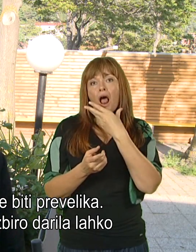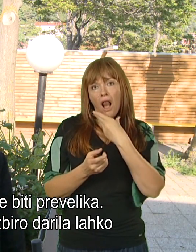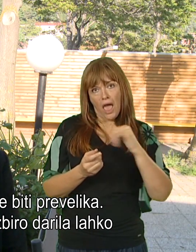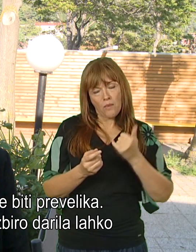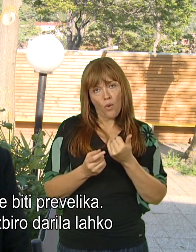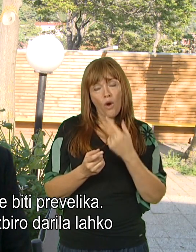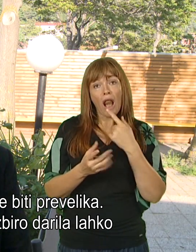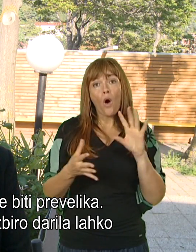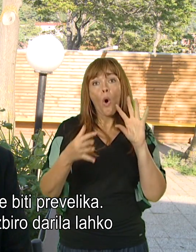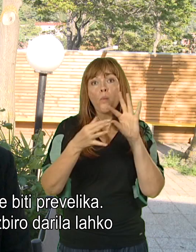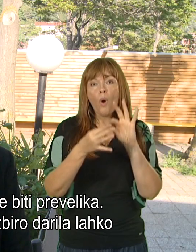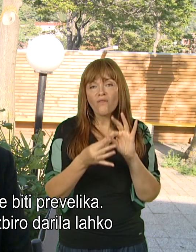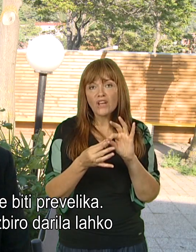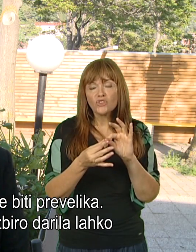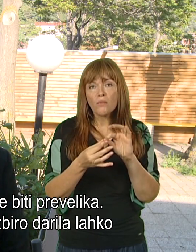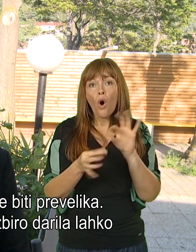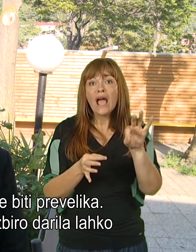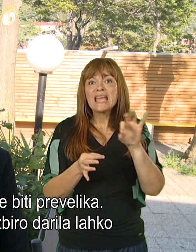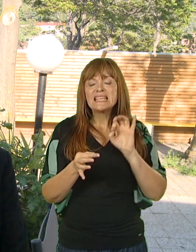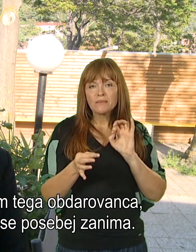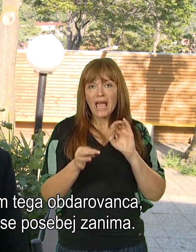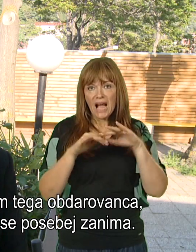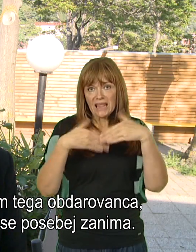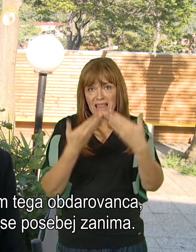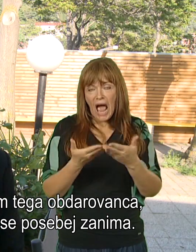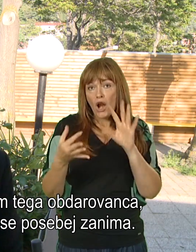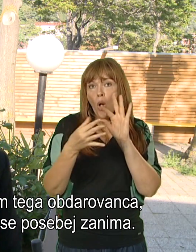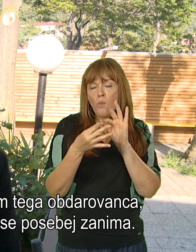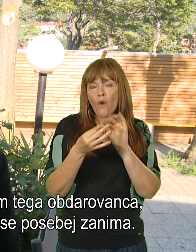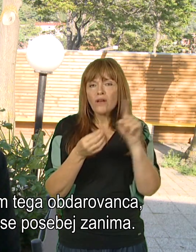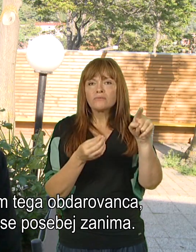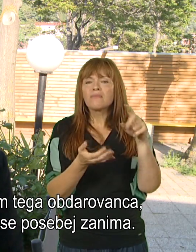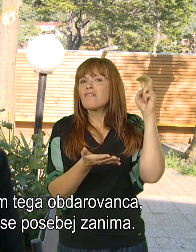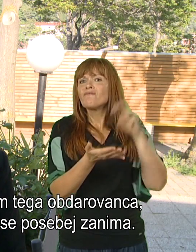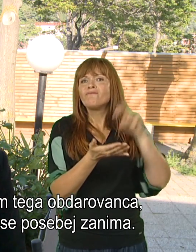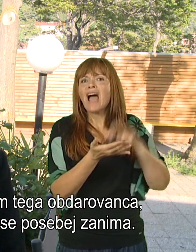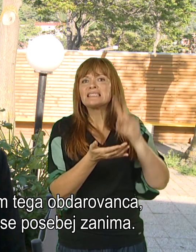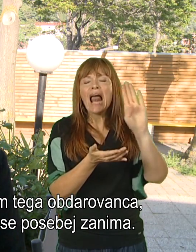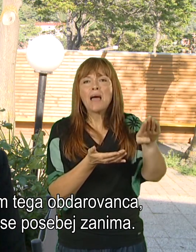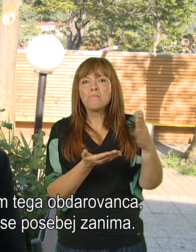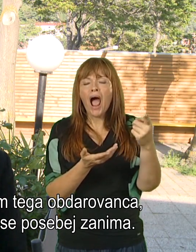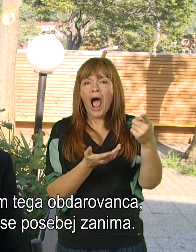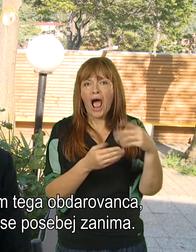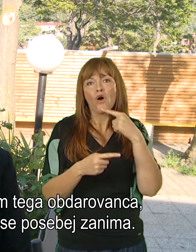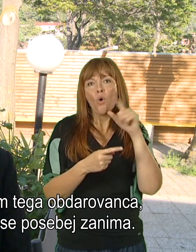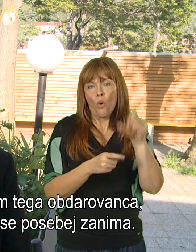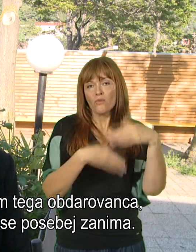če ga lahko povežemo, če izbiro darila lahko povežemo s konjičkom tega obdarovanca, če morda